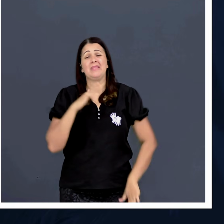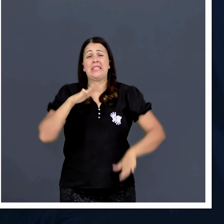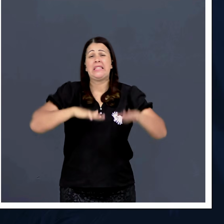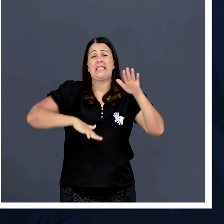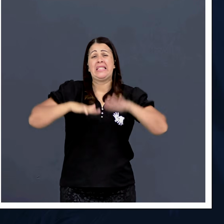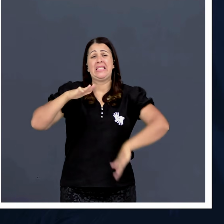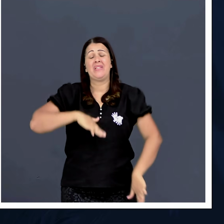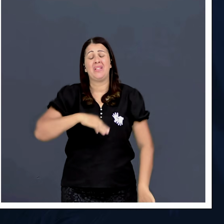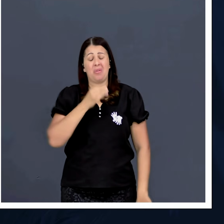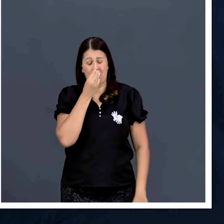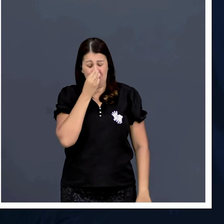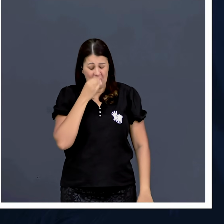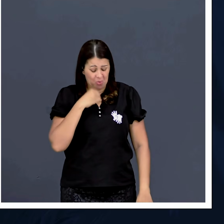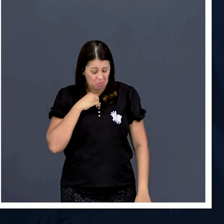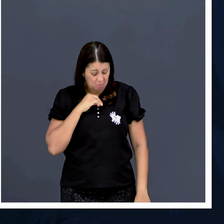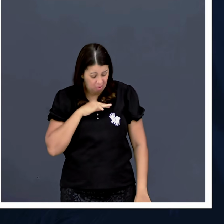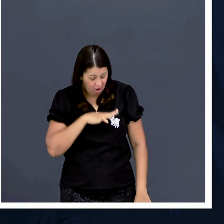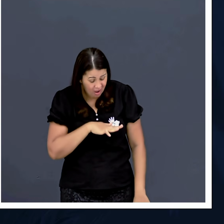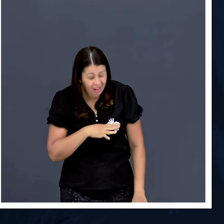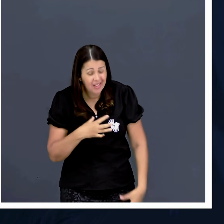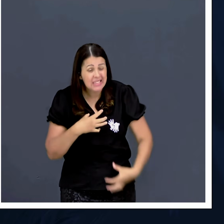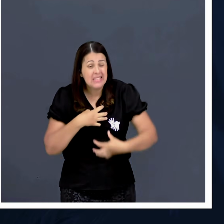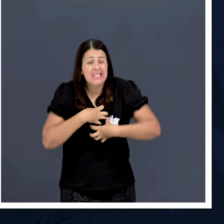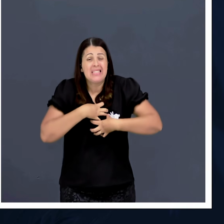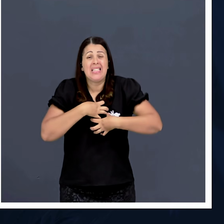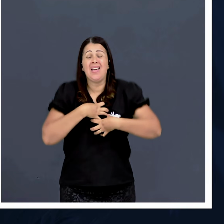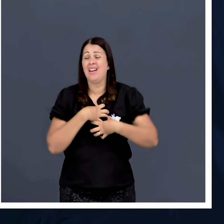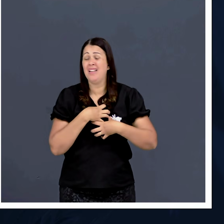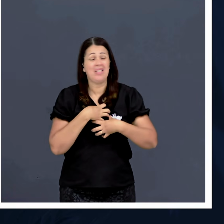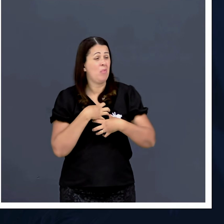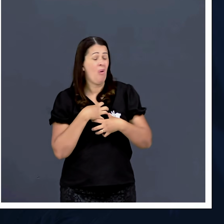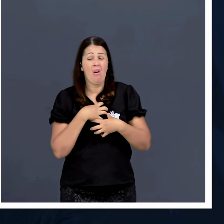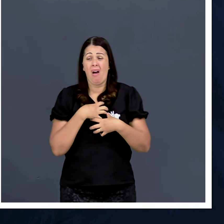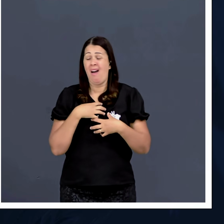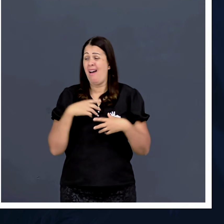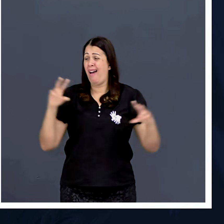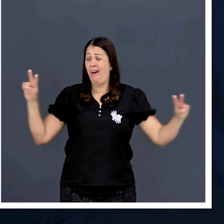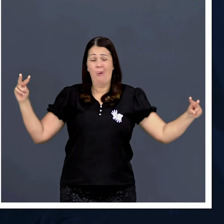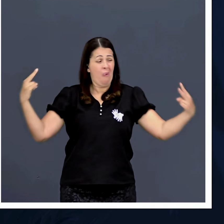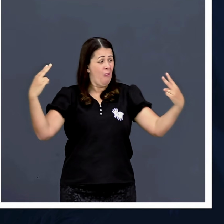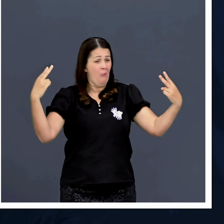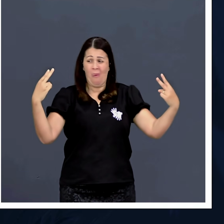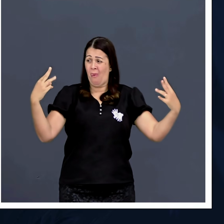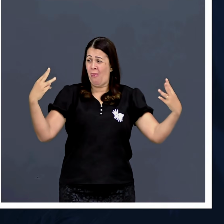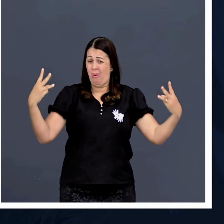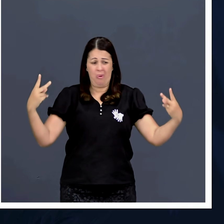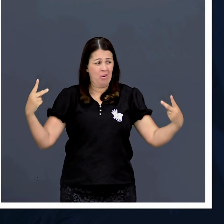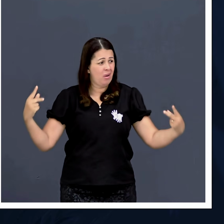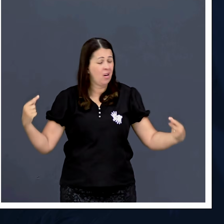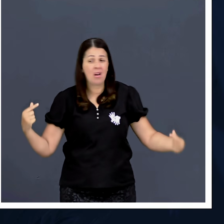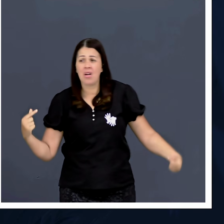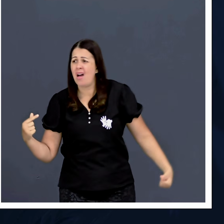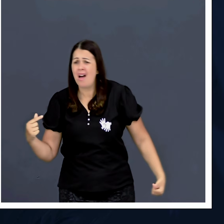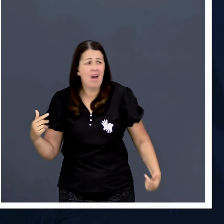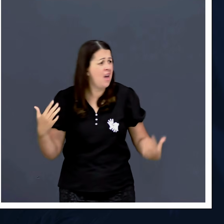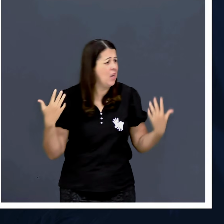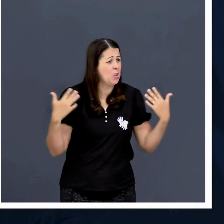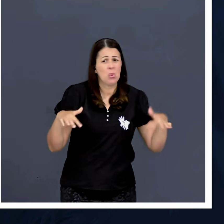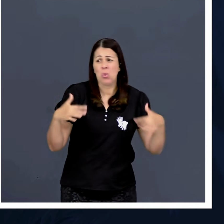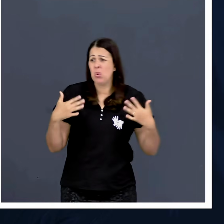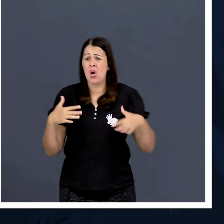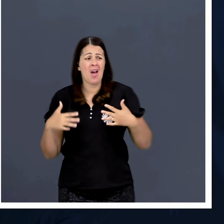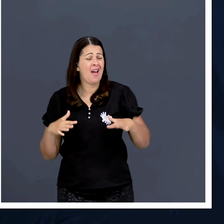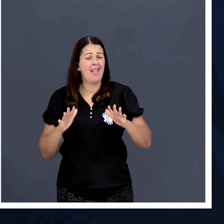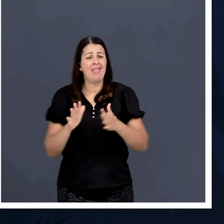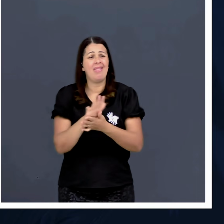vezes abandonado. Aquela sensação de que ninguém está olhando por você, de que ninguém vai lutar a tua